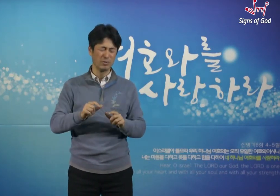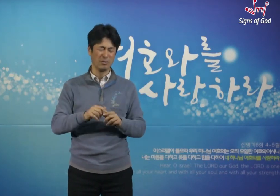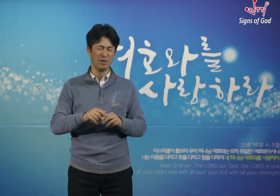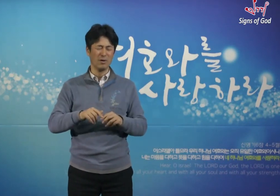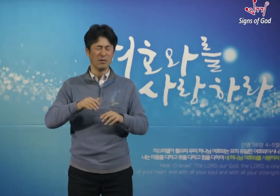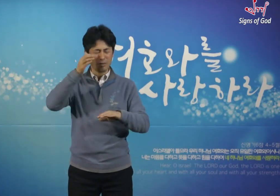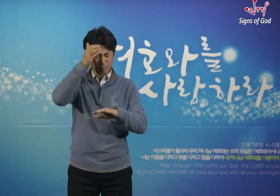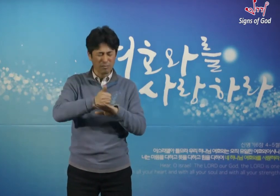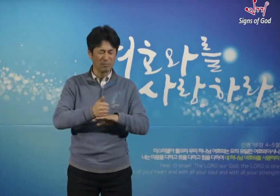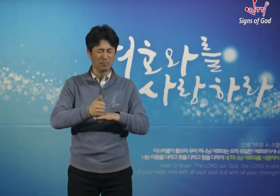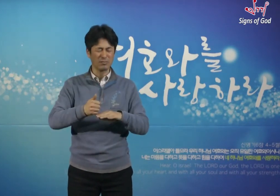살기 원합니다.